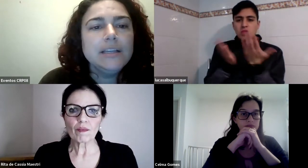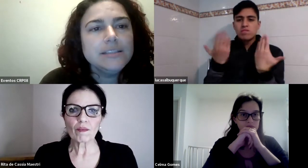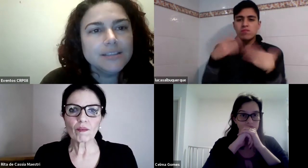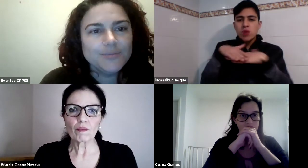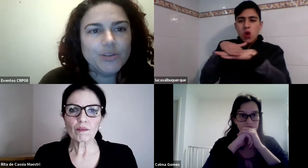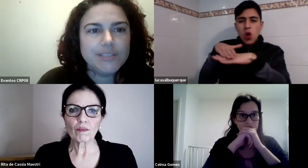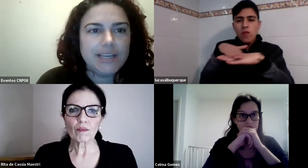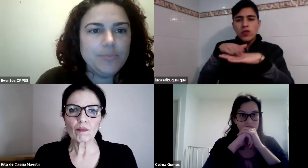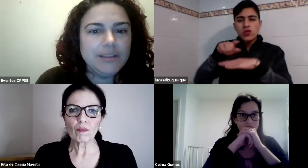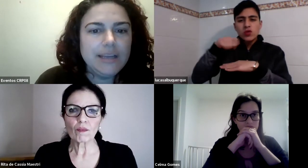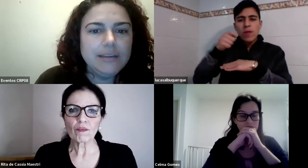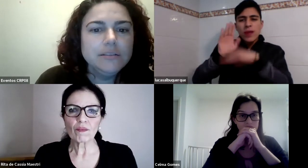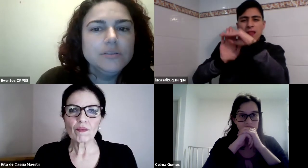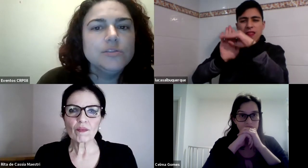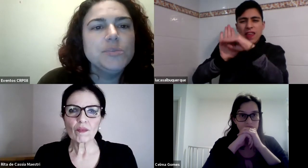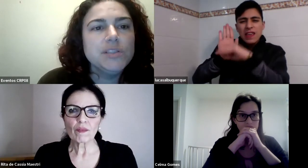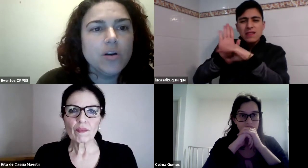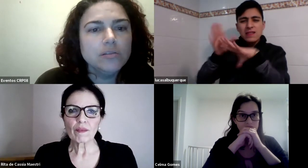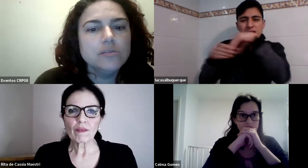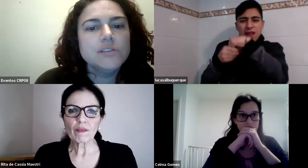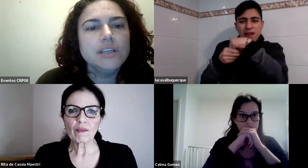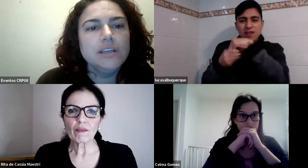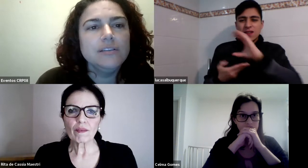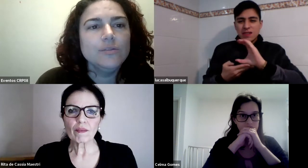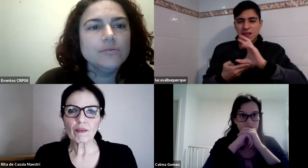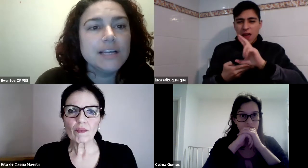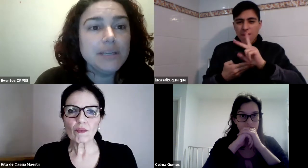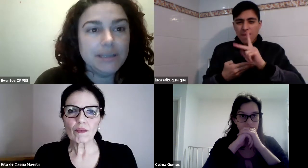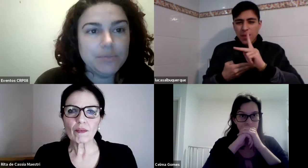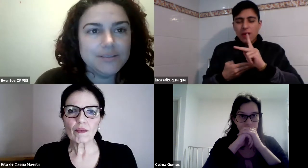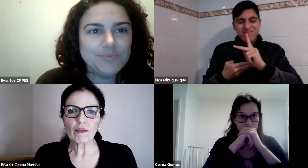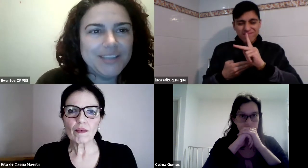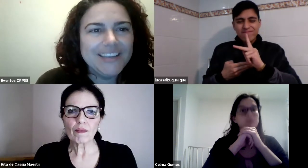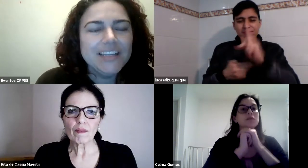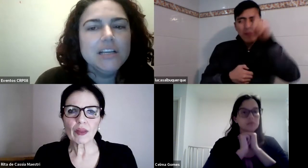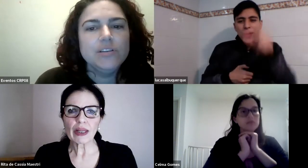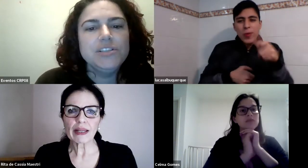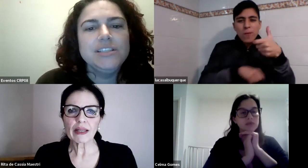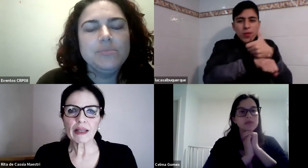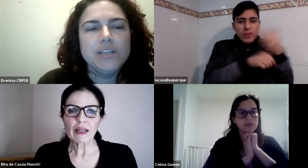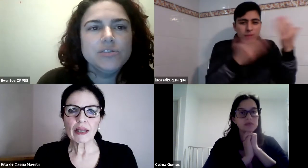aquela lista que o CRP tem dos psicólogos que sabem Libras,